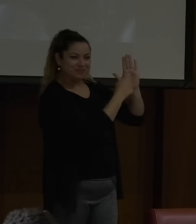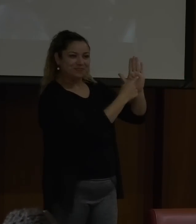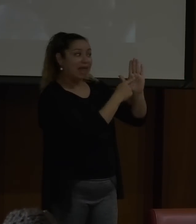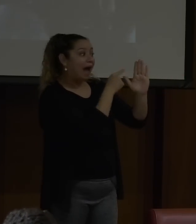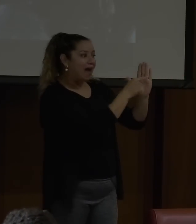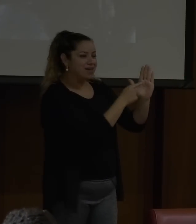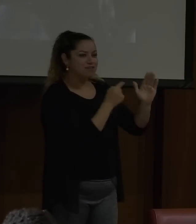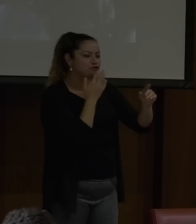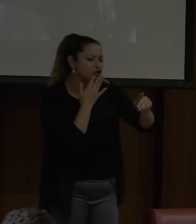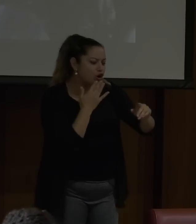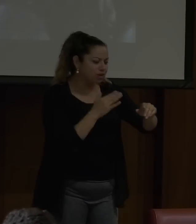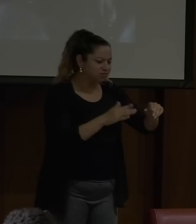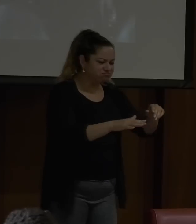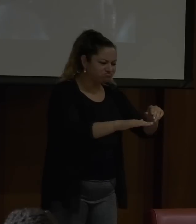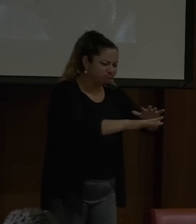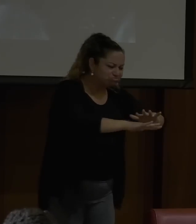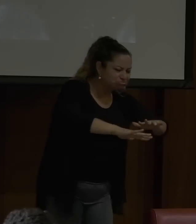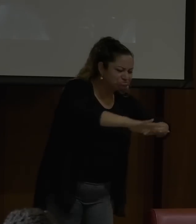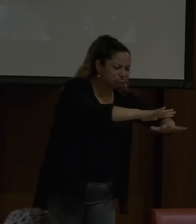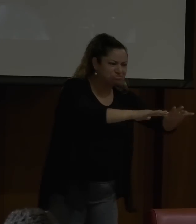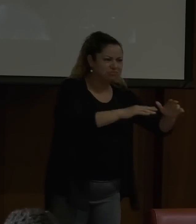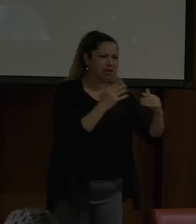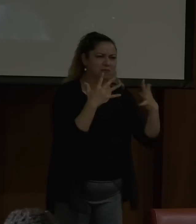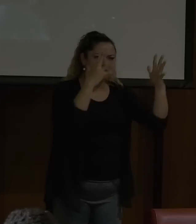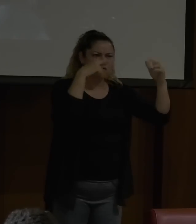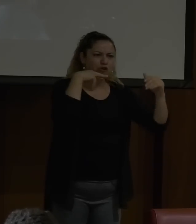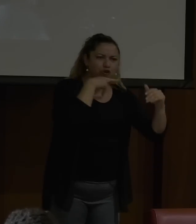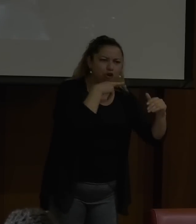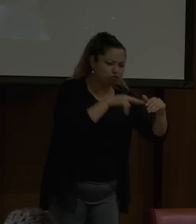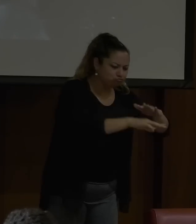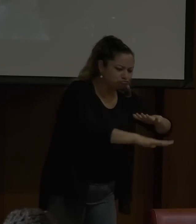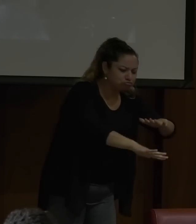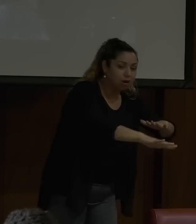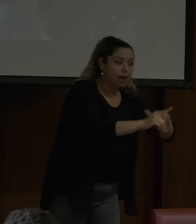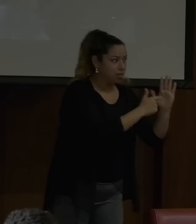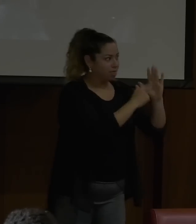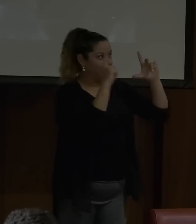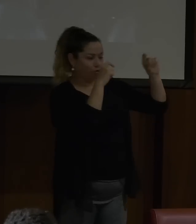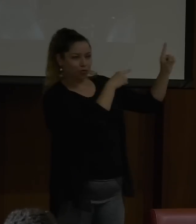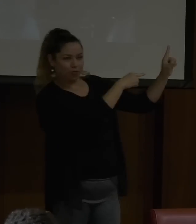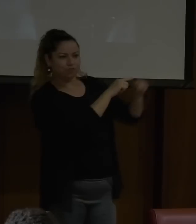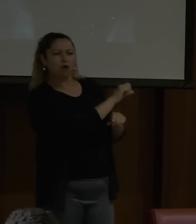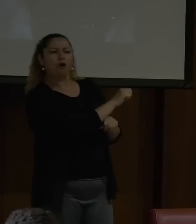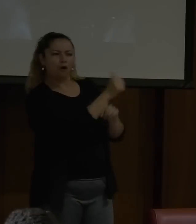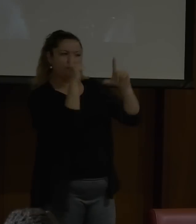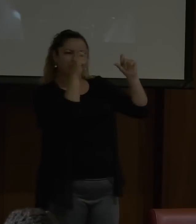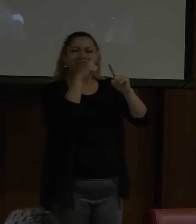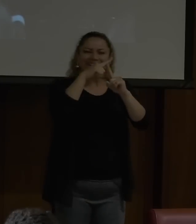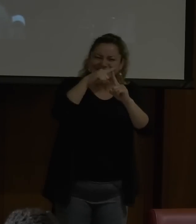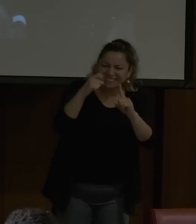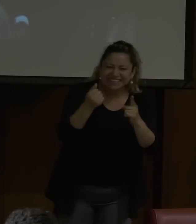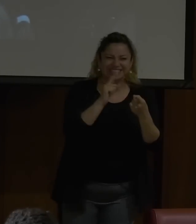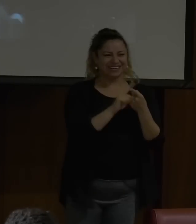corales de todos los colores, había corales amarillos y rojos, me pareció precioso ese patio. Y de otros, de fotos de la tía Herótida,